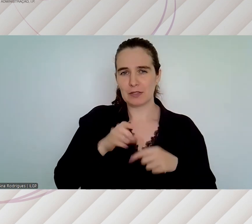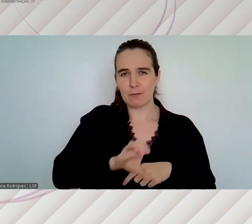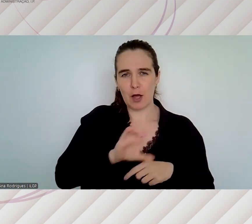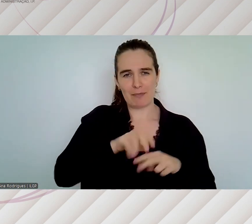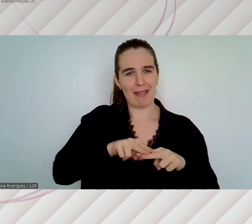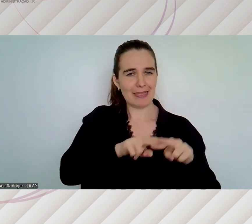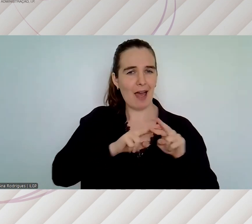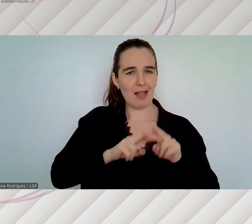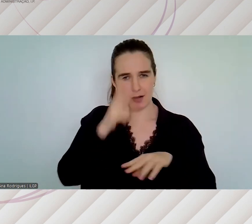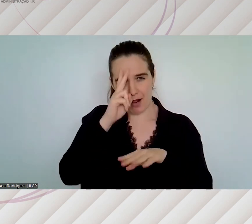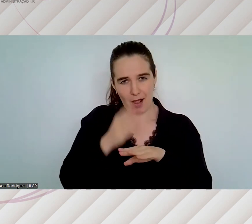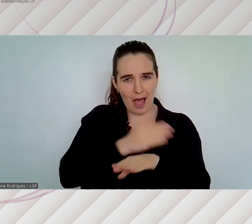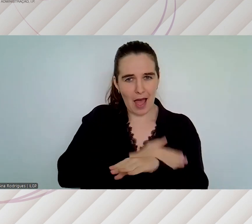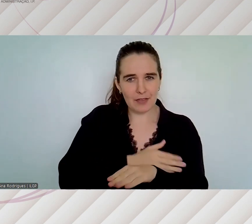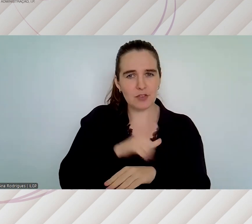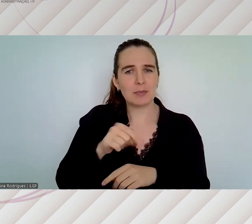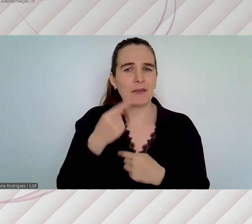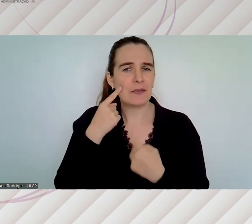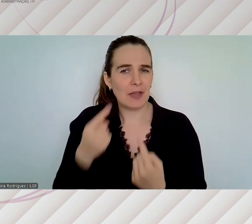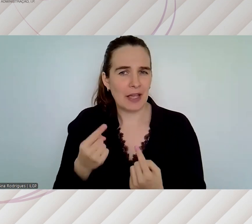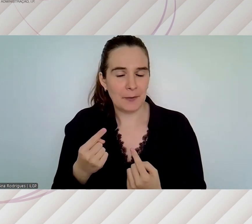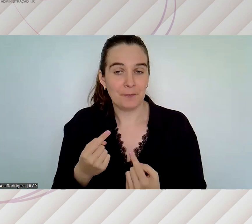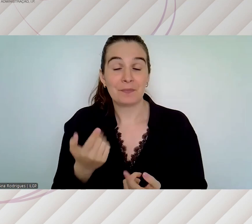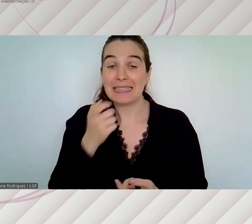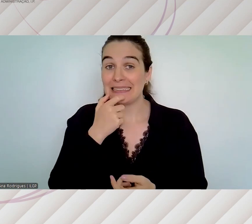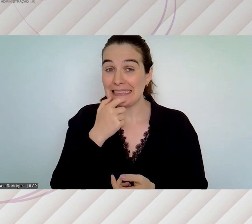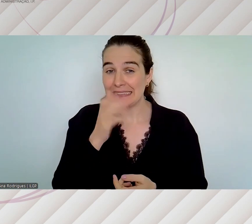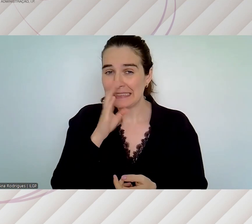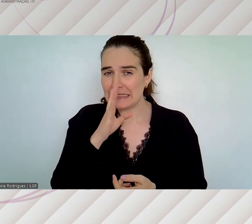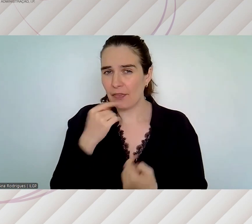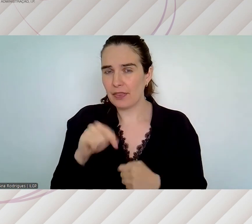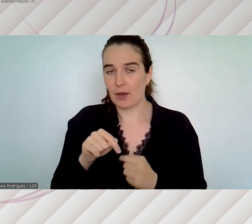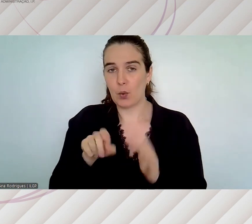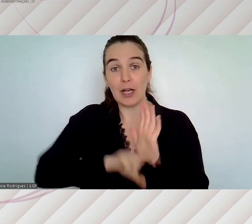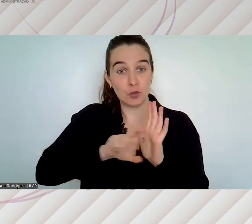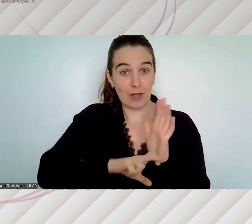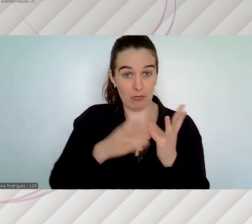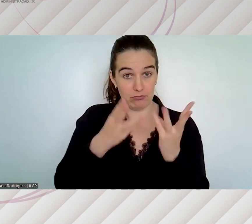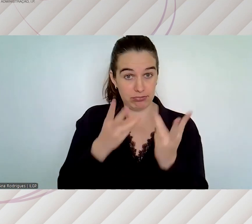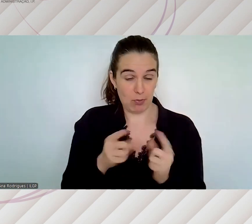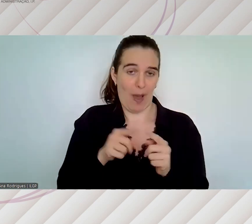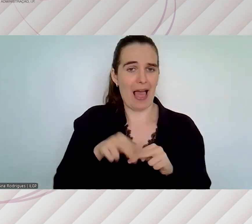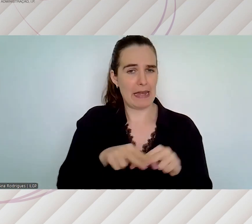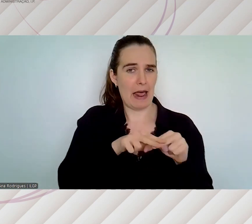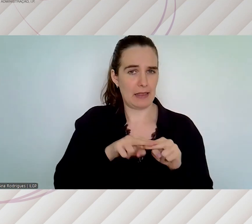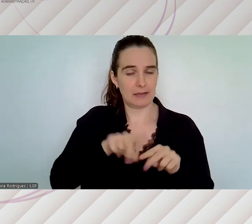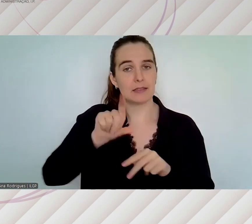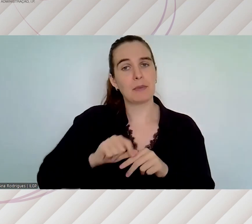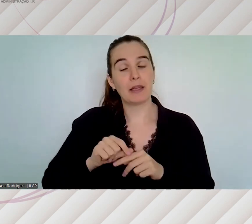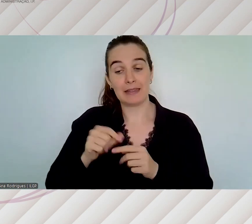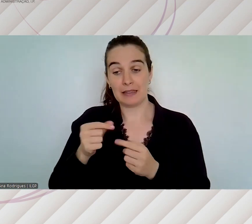de scanning, de backtesting. A interpretação de resultados, por um lado, e a